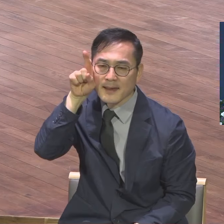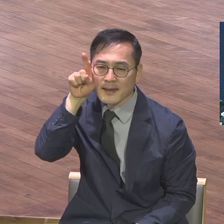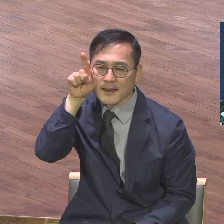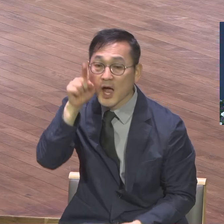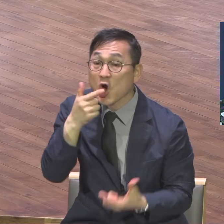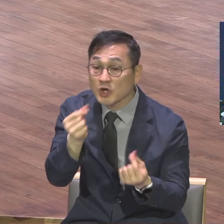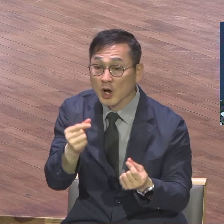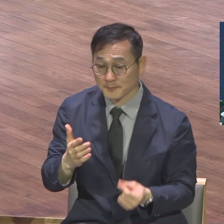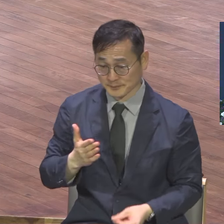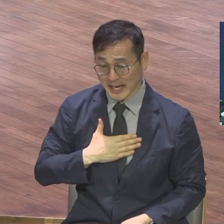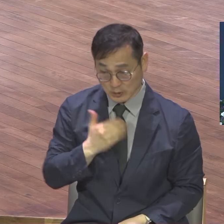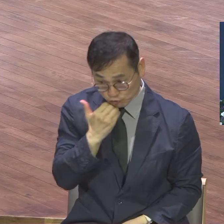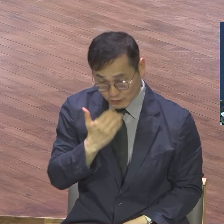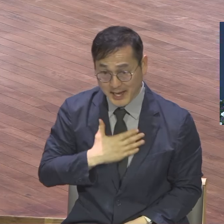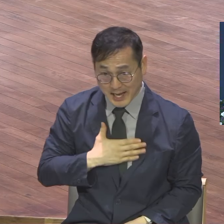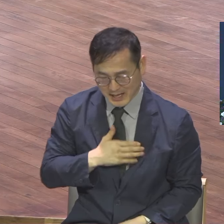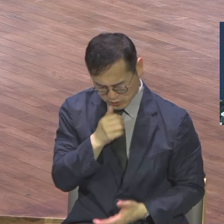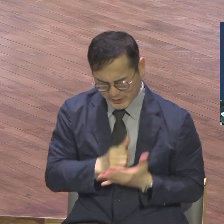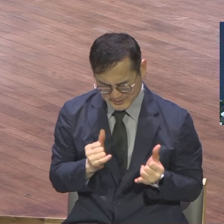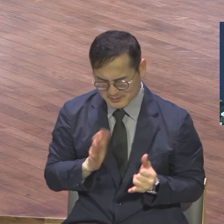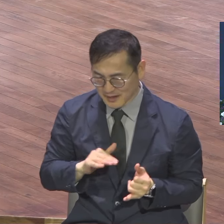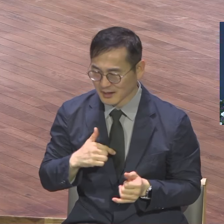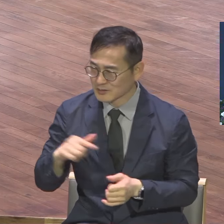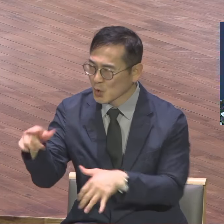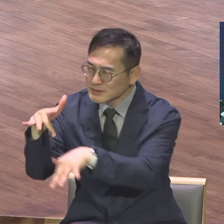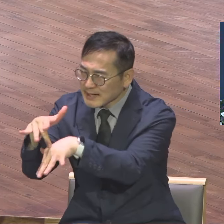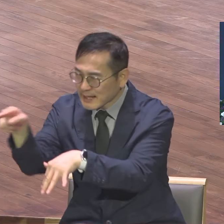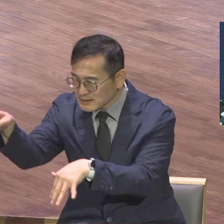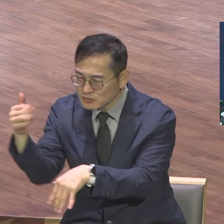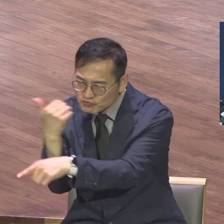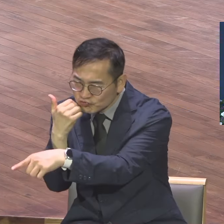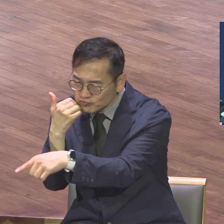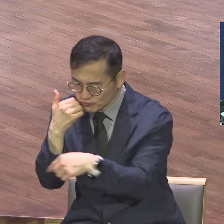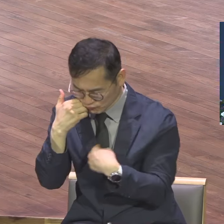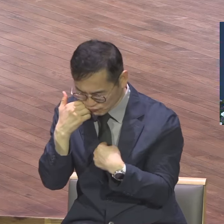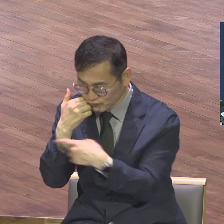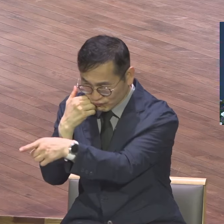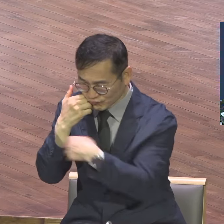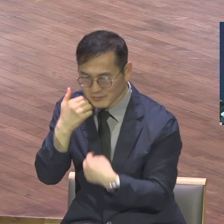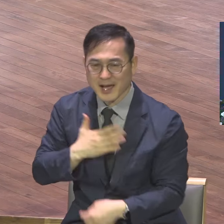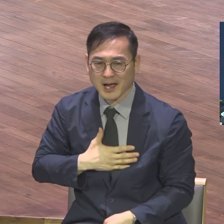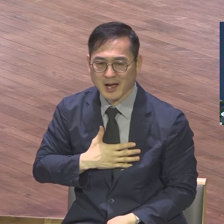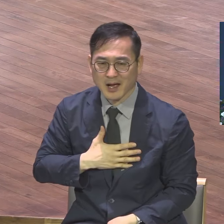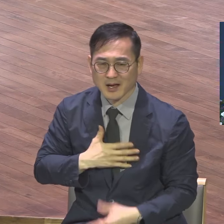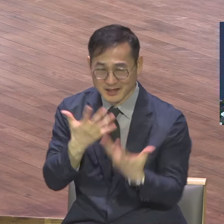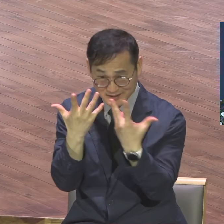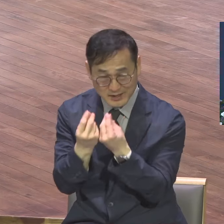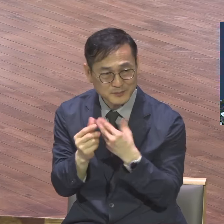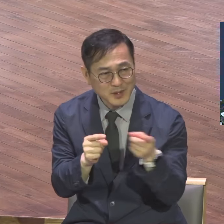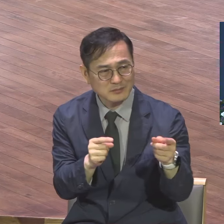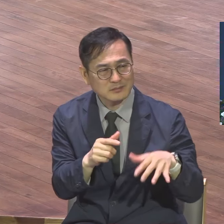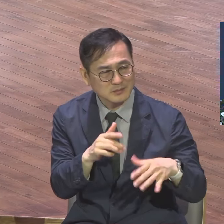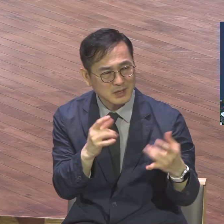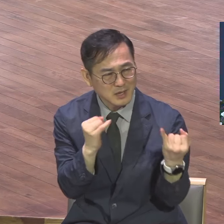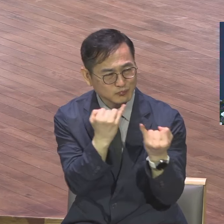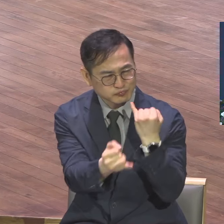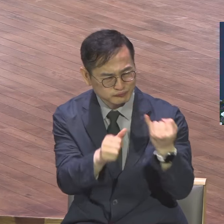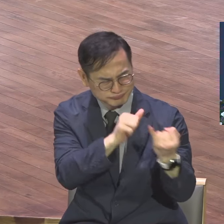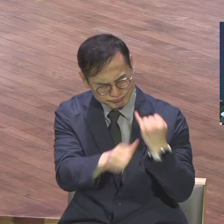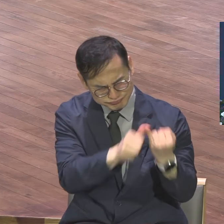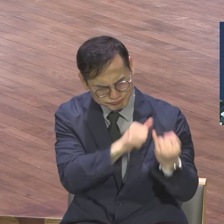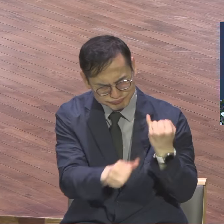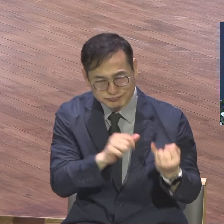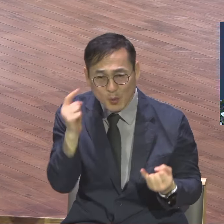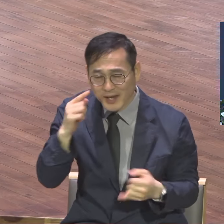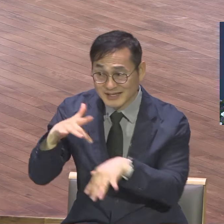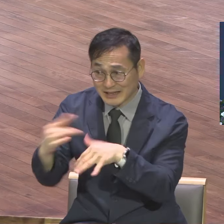우리 대적자가 누군지, 나를 괴롭게 하는 대적자가 누군지. 왜 부부싸움 합니까? 사단이 들어와서 부부싸움 시켜가지고 주일 예배 못하도록